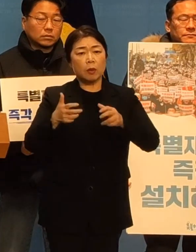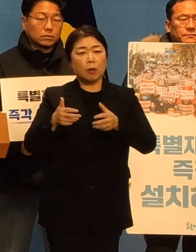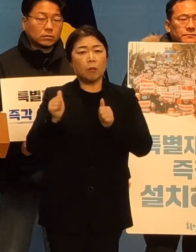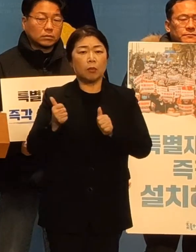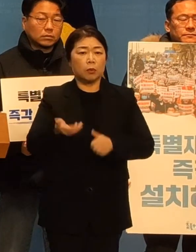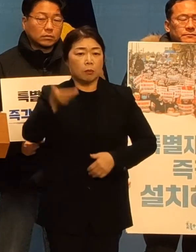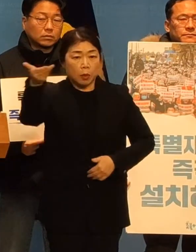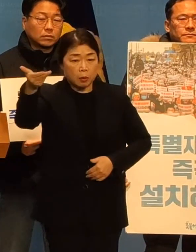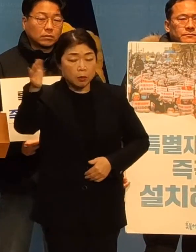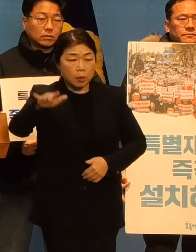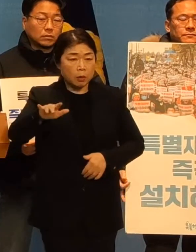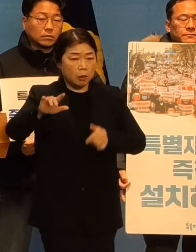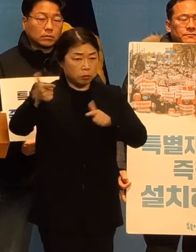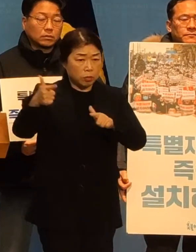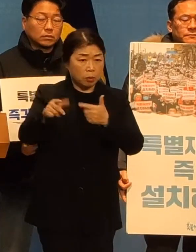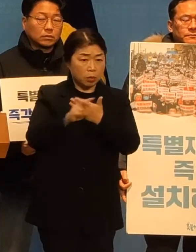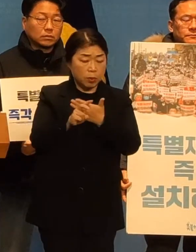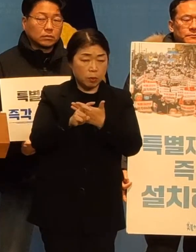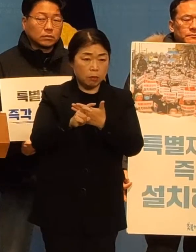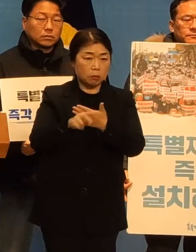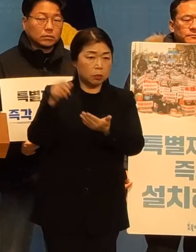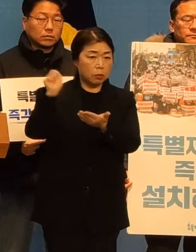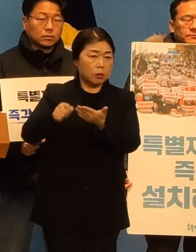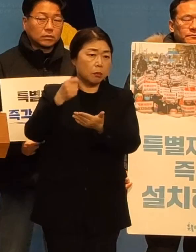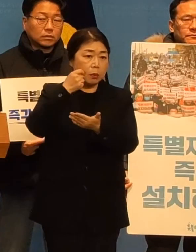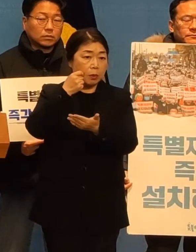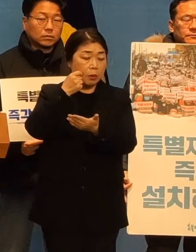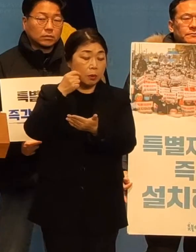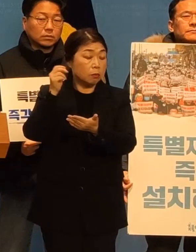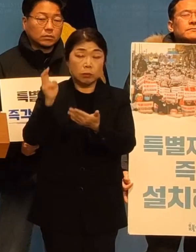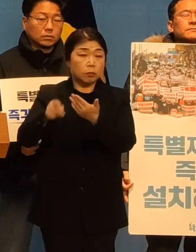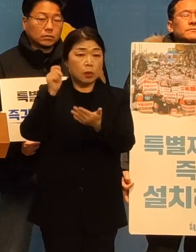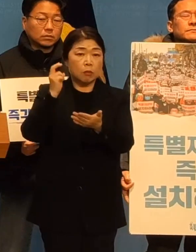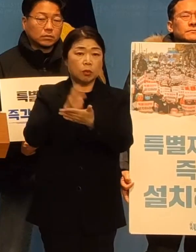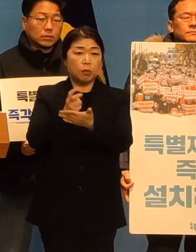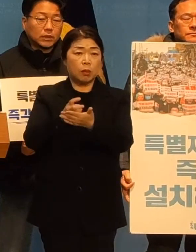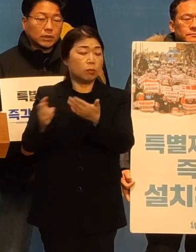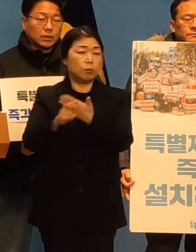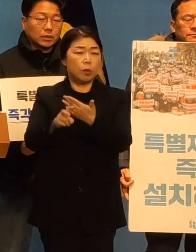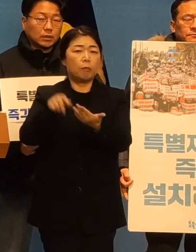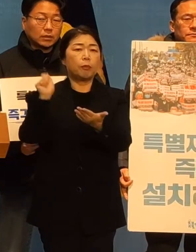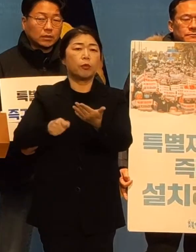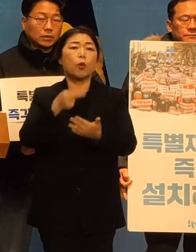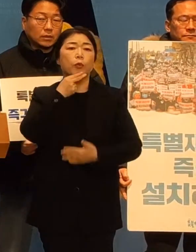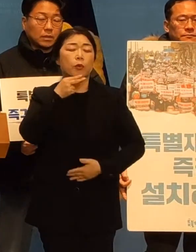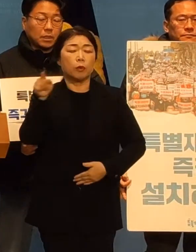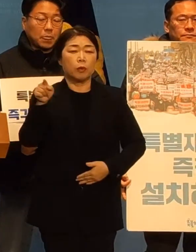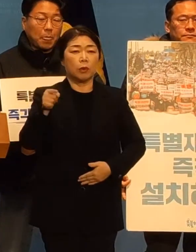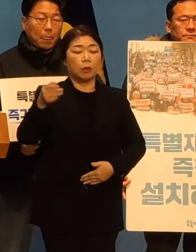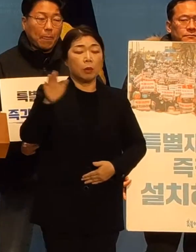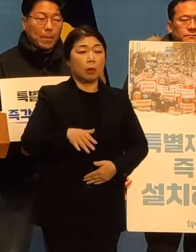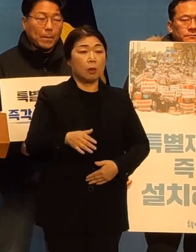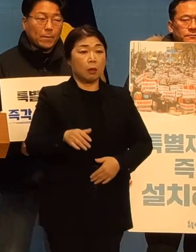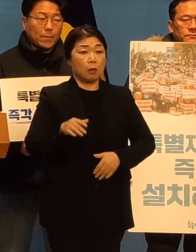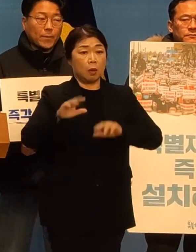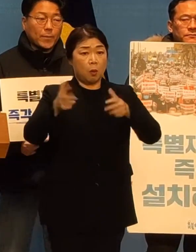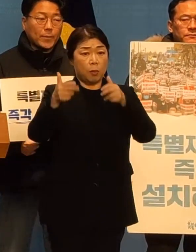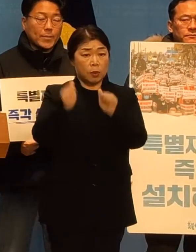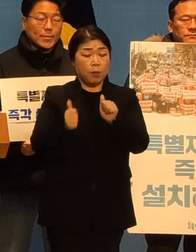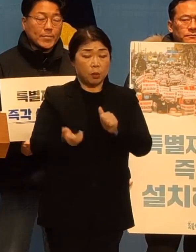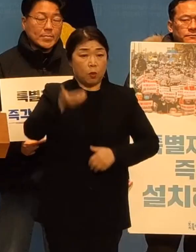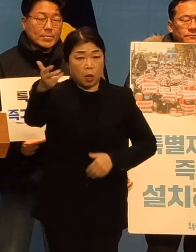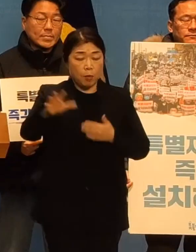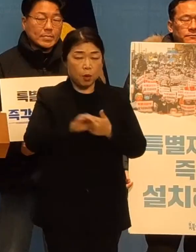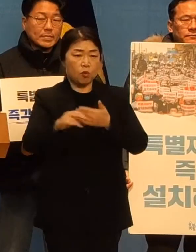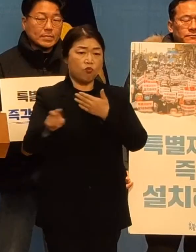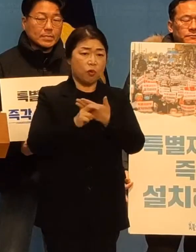해도 위헌이 될 리가 없습니다. 그럼에도 불구하고 언론이 헌재로 갈 것이다라고 얘기를 하고 헌재로 가면 위헌이 될 것이라고 얘기를 하고 있는